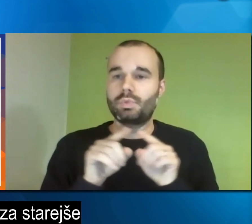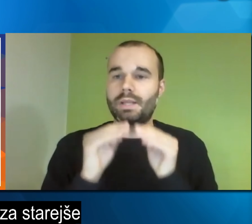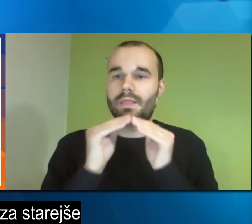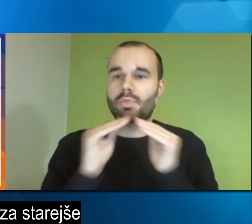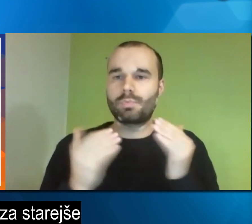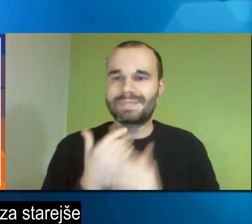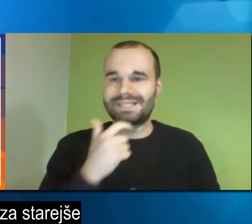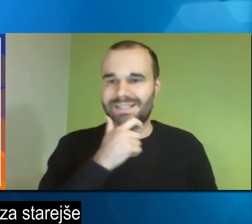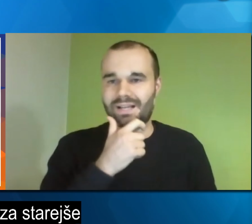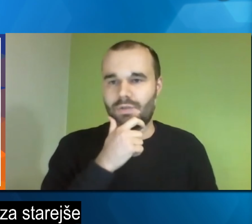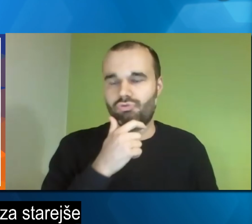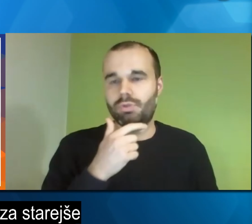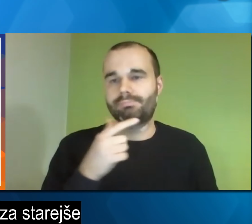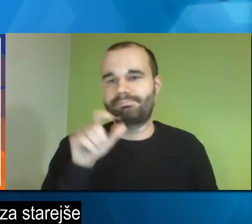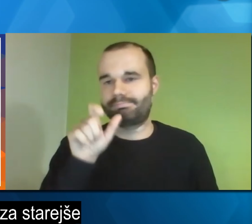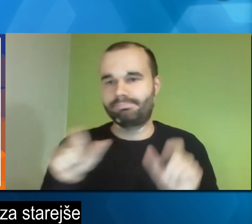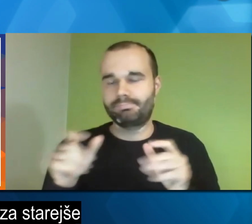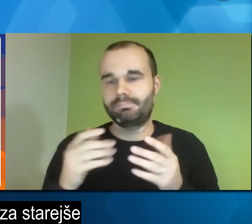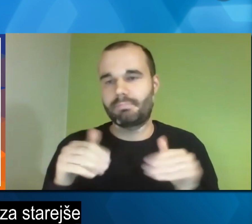Imajo pa tudi dom za starejše,